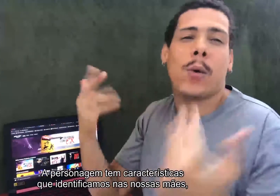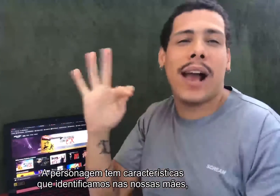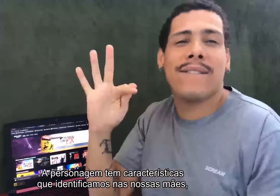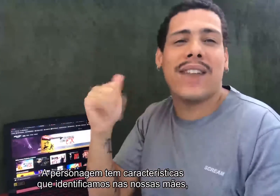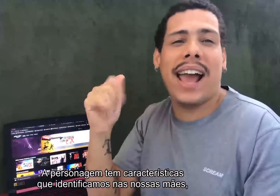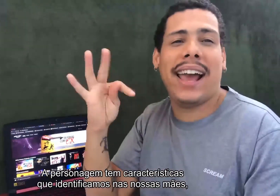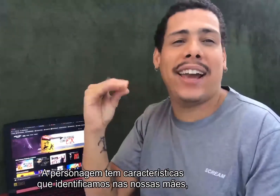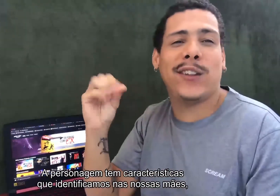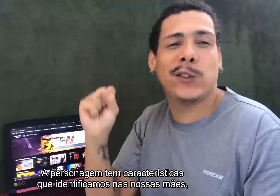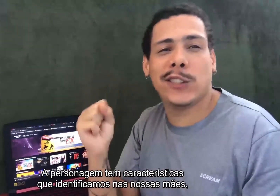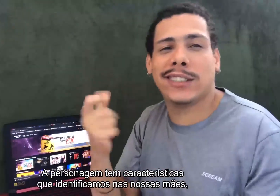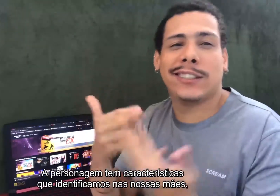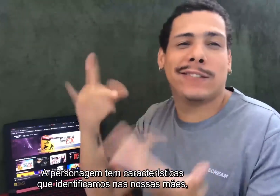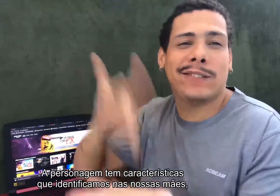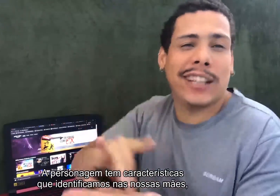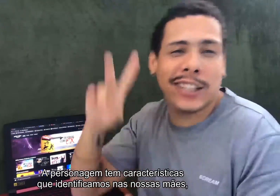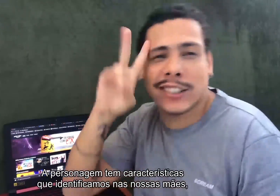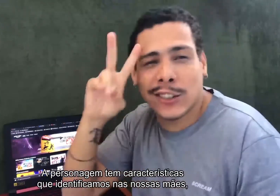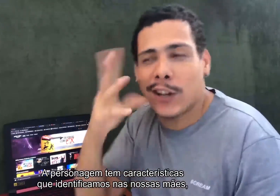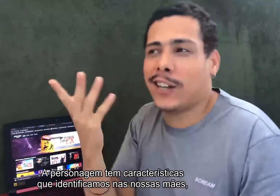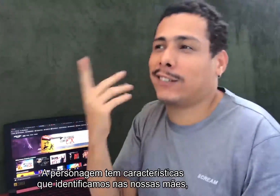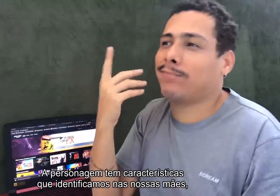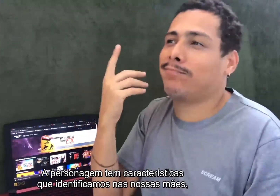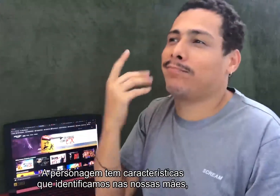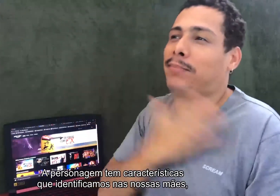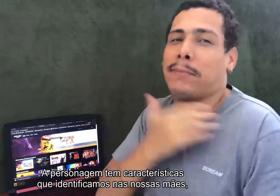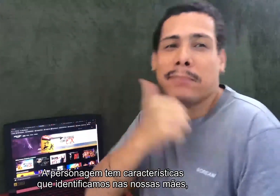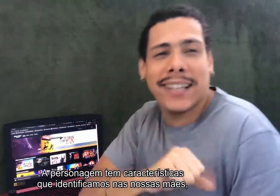tem características que identificamos nas nossas mães.